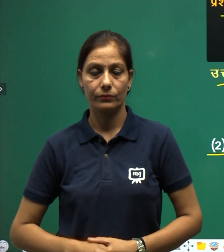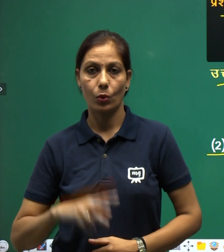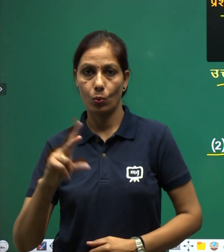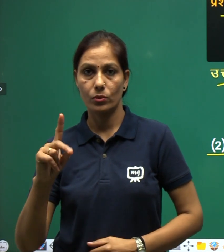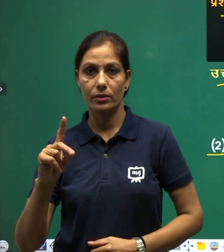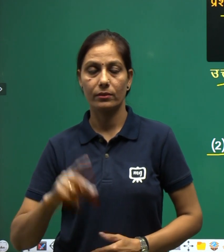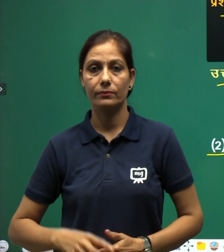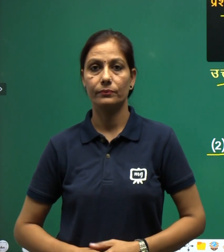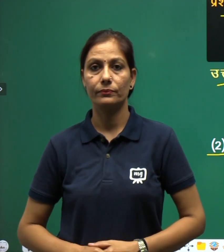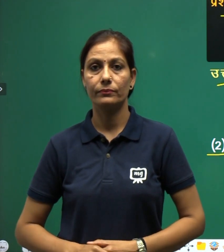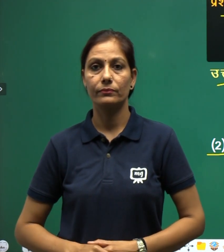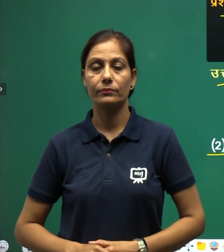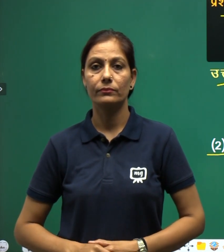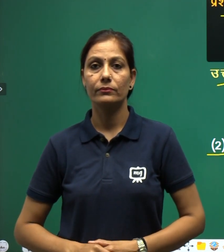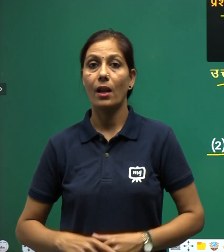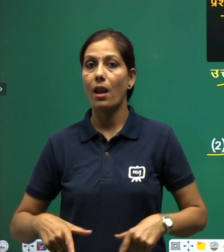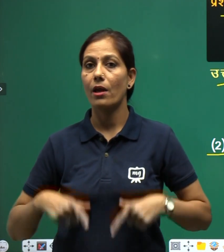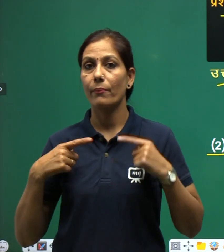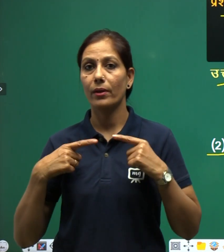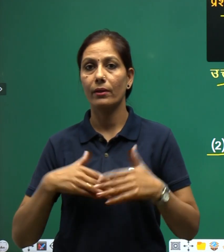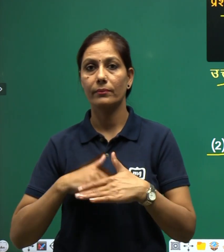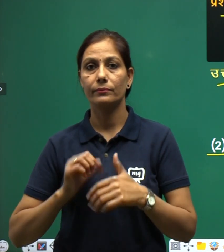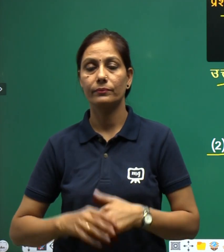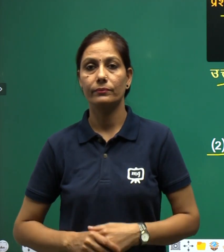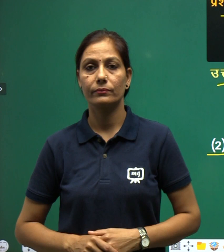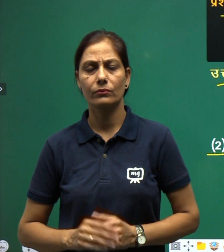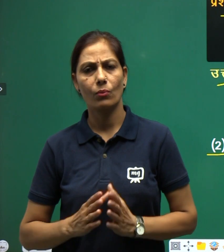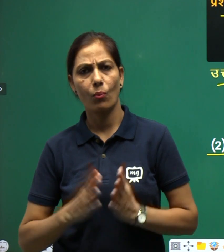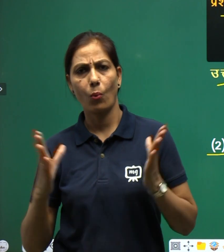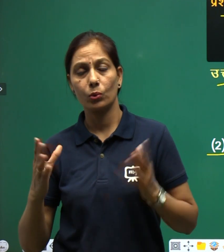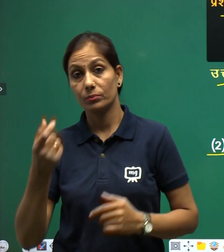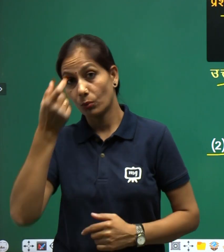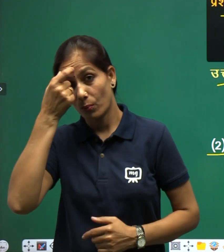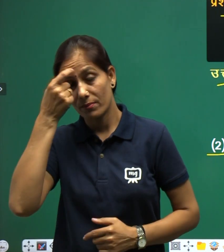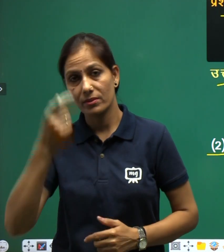दूसरी, जीवन में अनेक बाधाएं